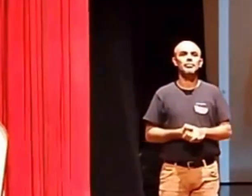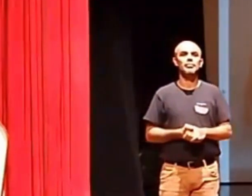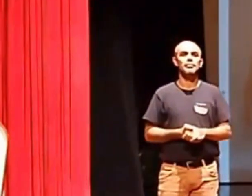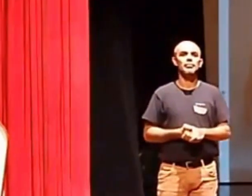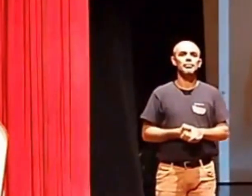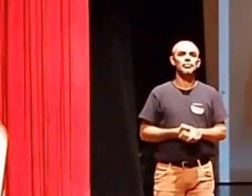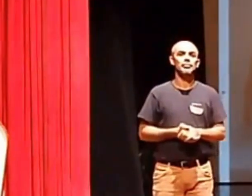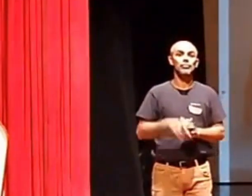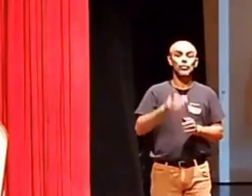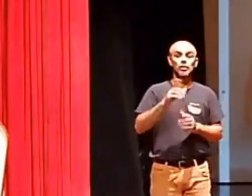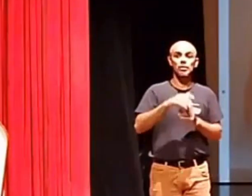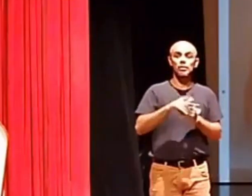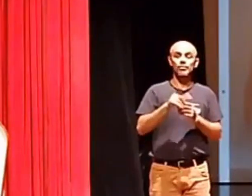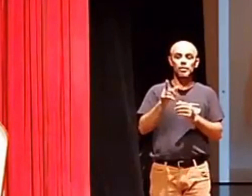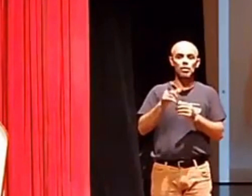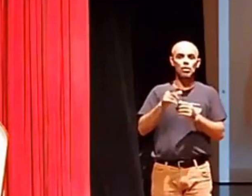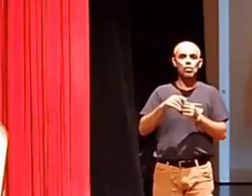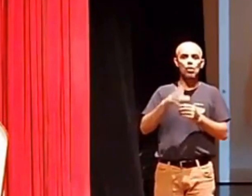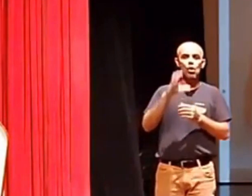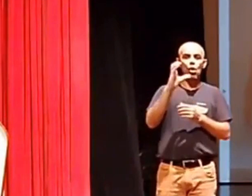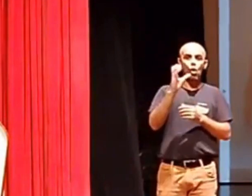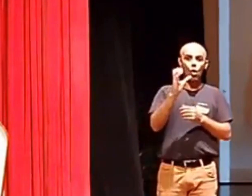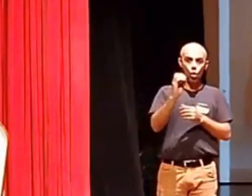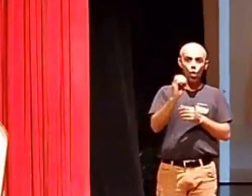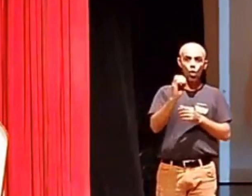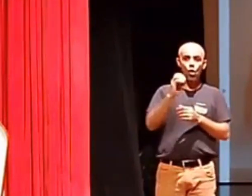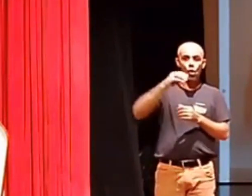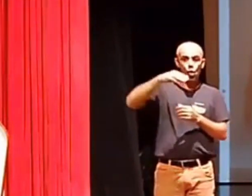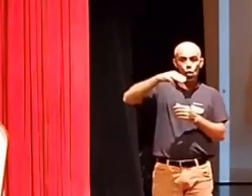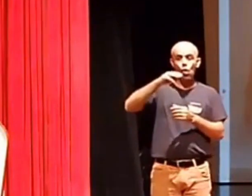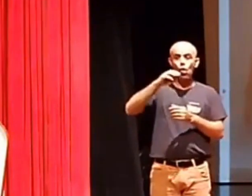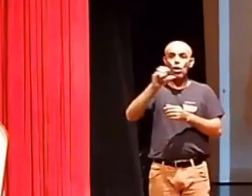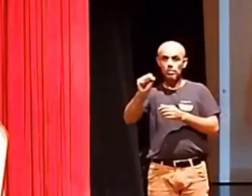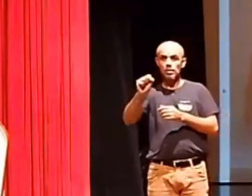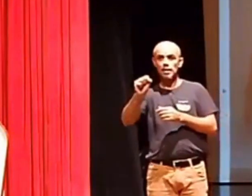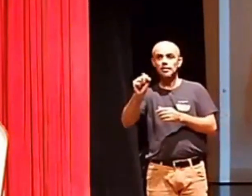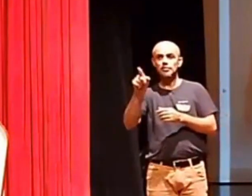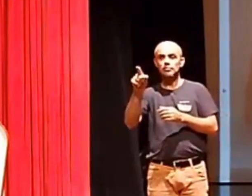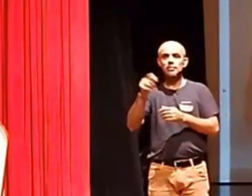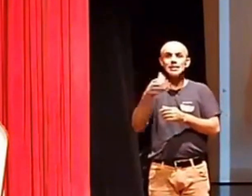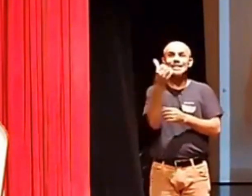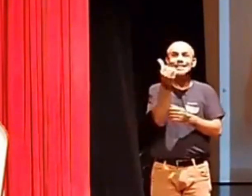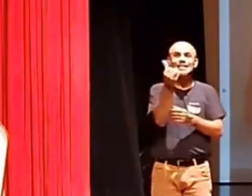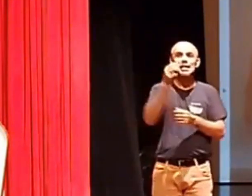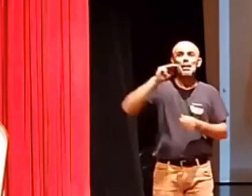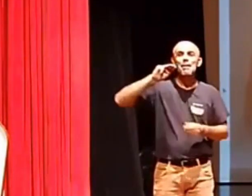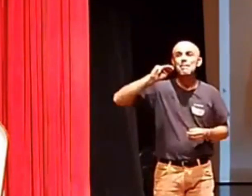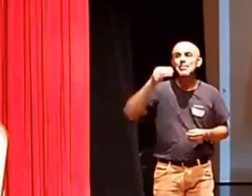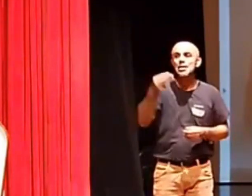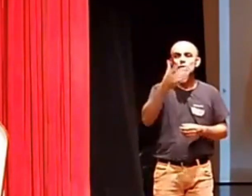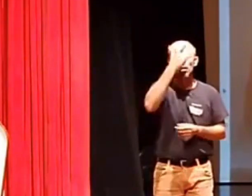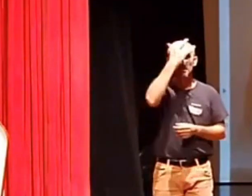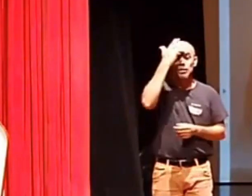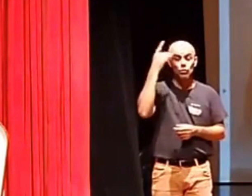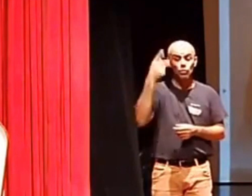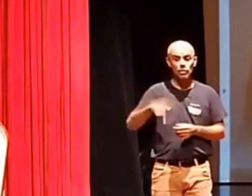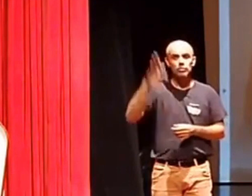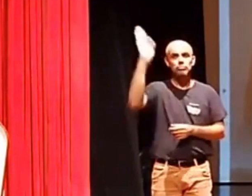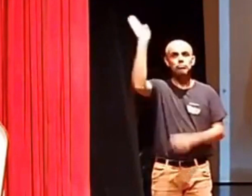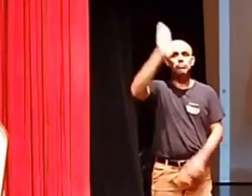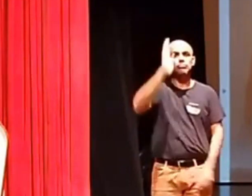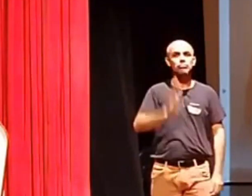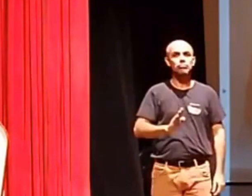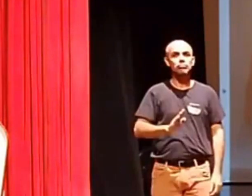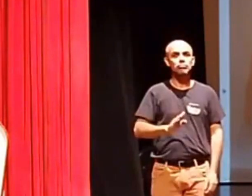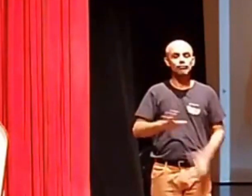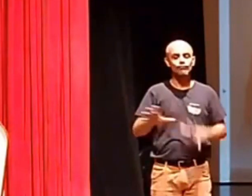Segundo a Organização Mundial de Saúde, só no Brasil são 6 milhões de pessoas atingidas